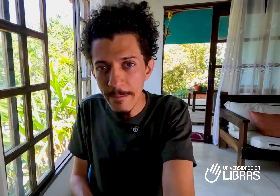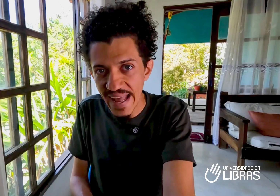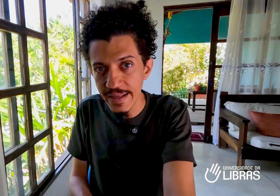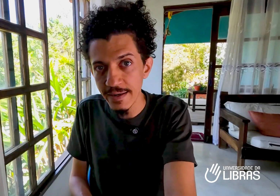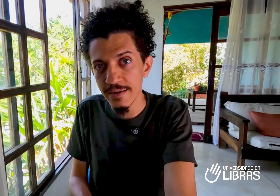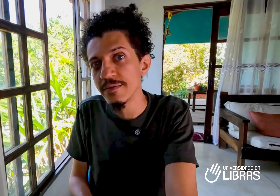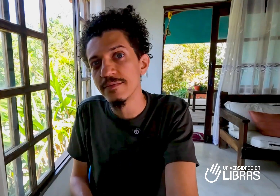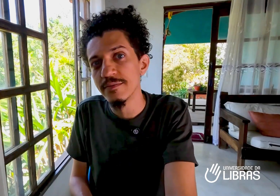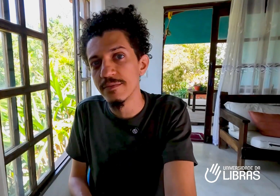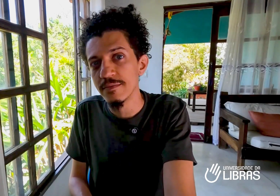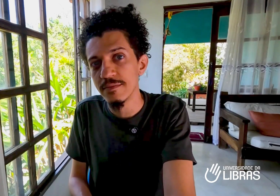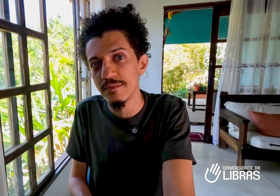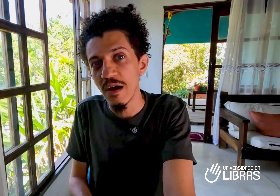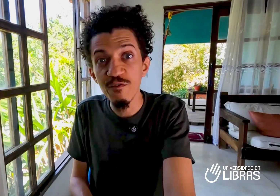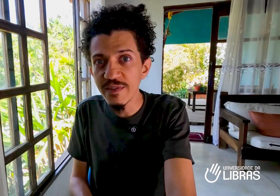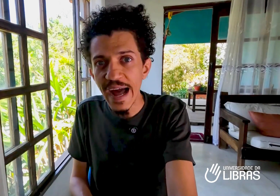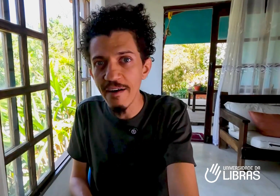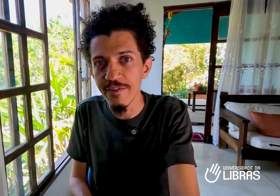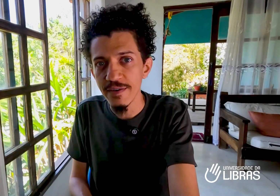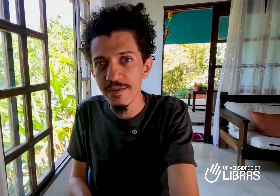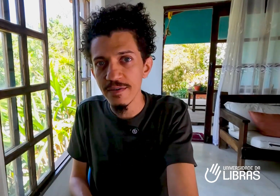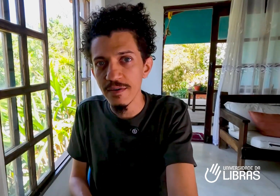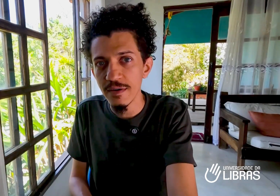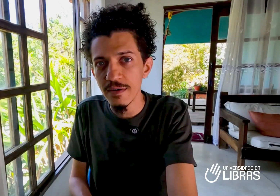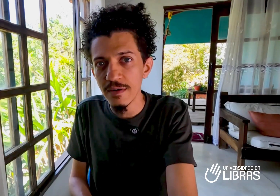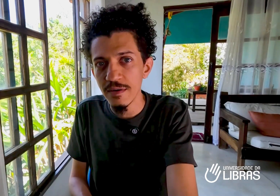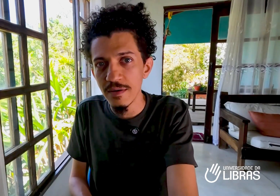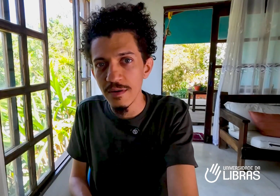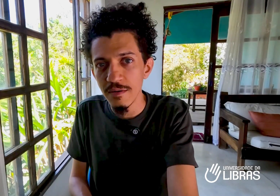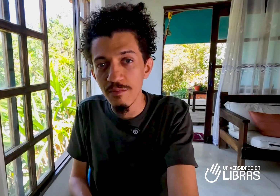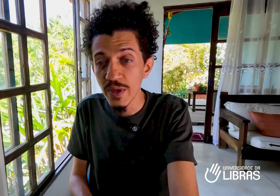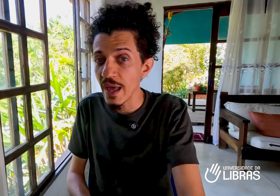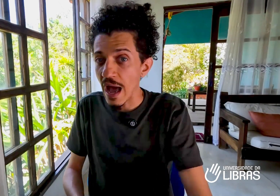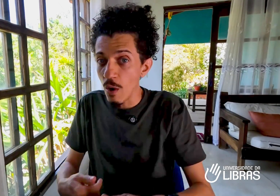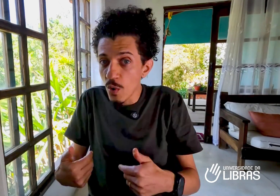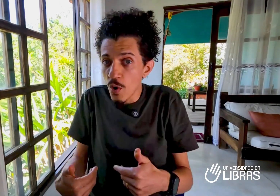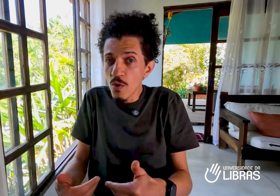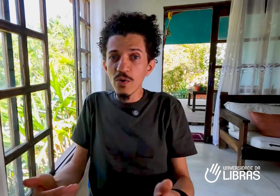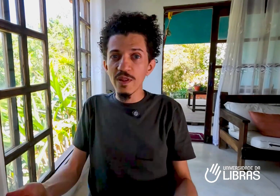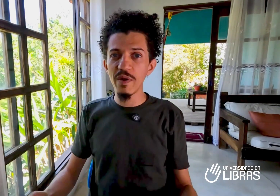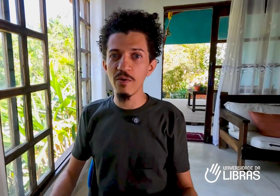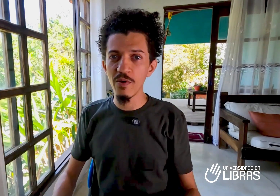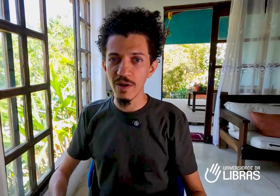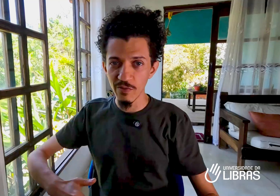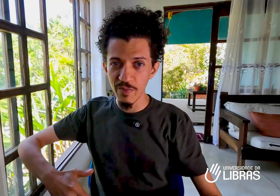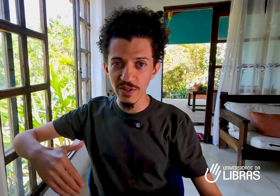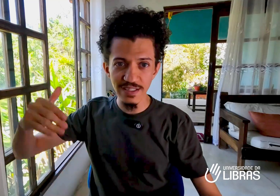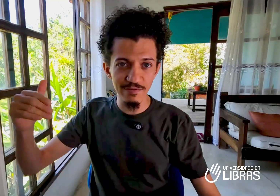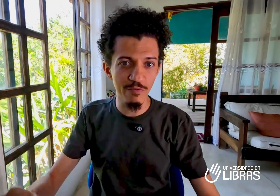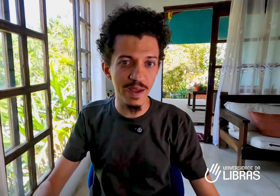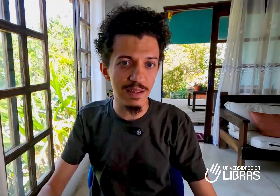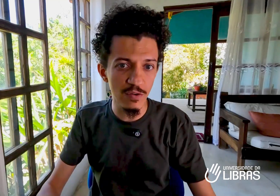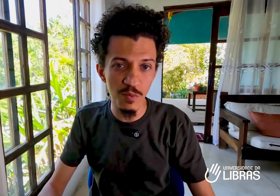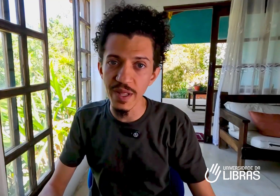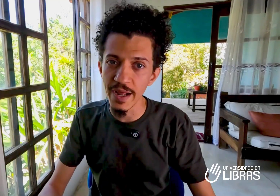pedra, afundava. Porque ao longo do meu desenvolvimento ali como